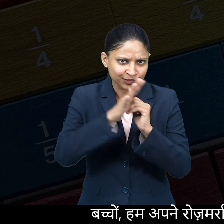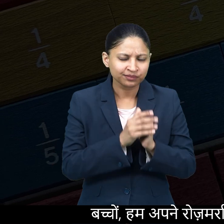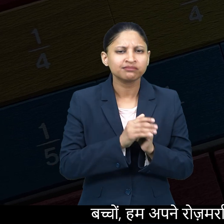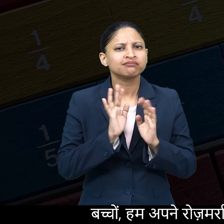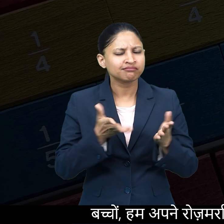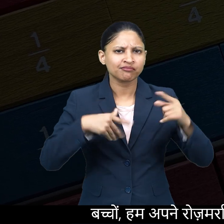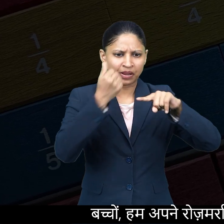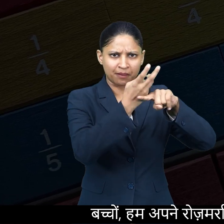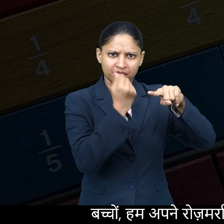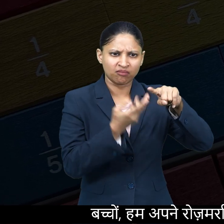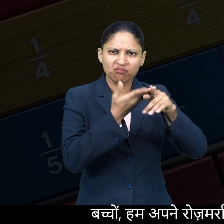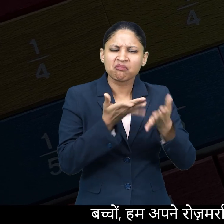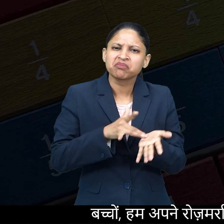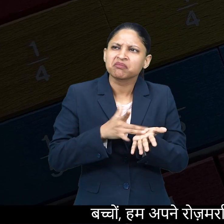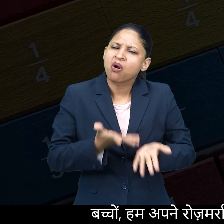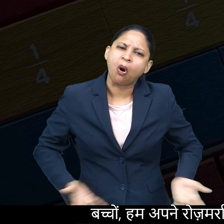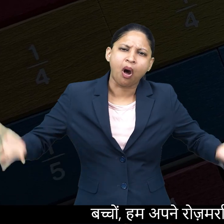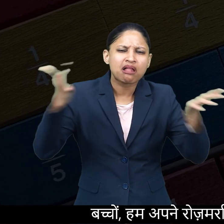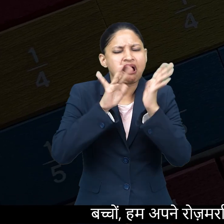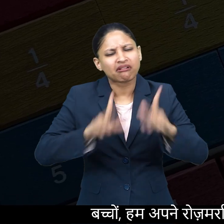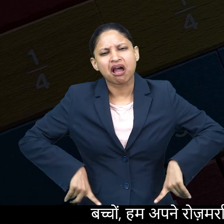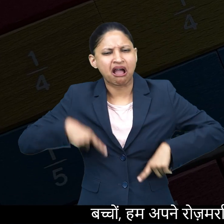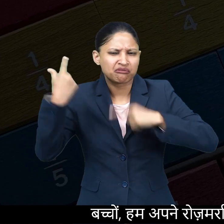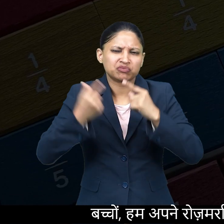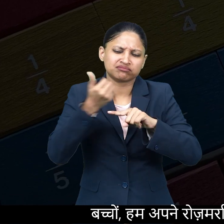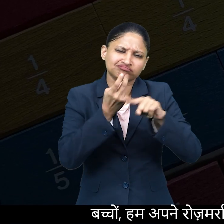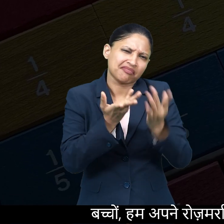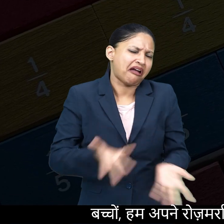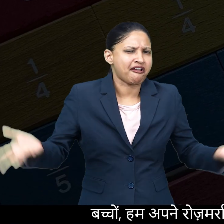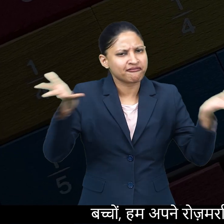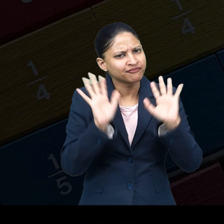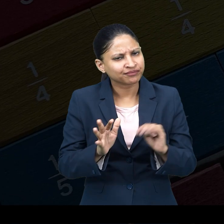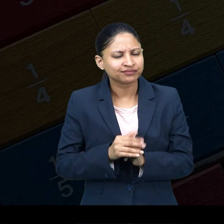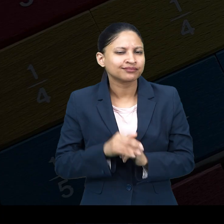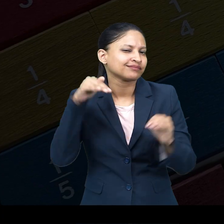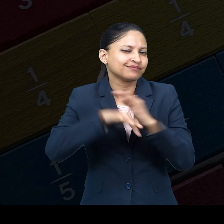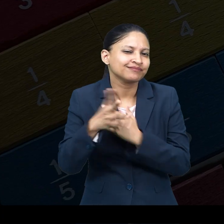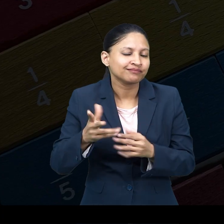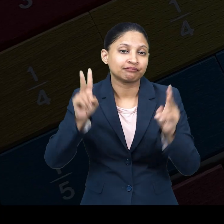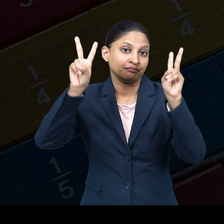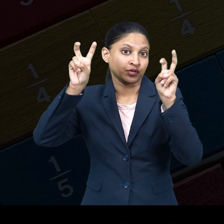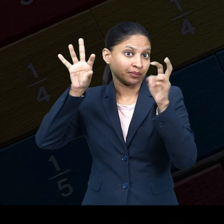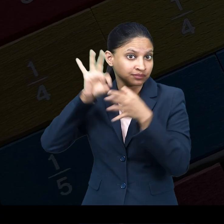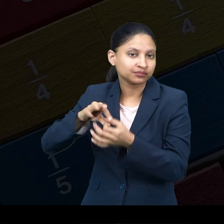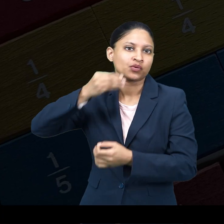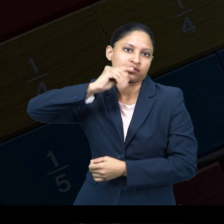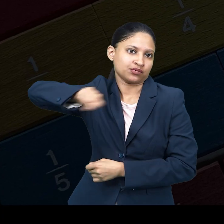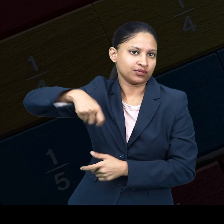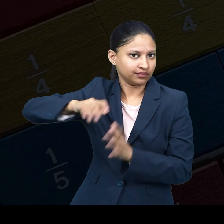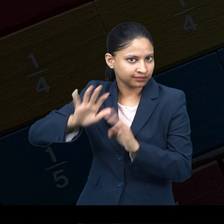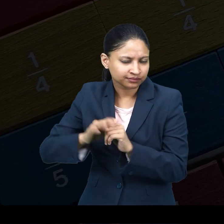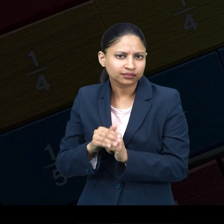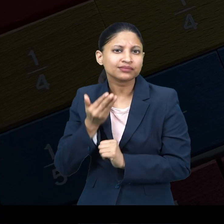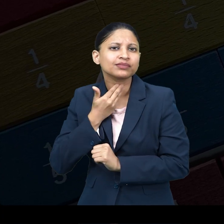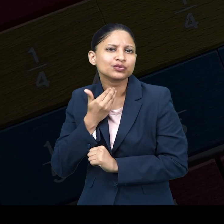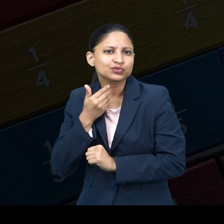बच्चों, हम अपने रोजमर्रा के जीवन में हर जगह अंशों का उपयोग करते हैं। खाना पकाने से आधा कप चीनी,